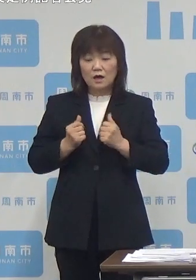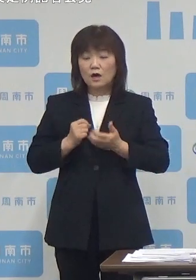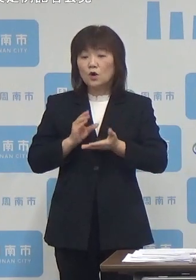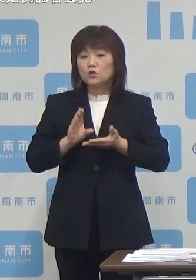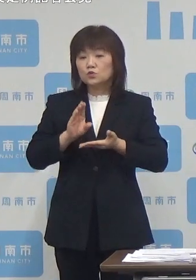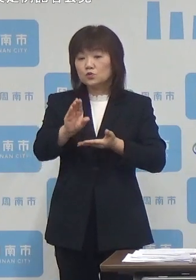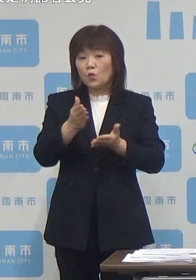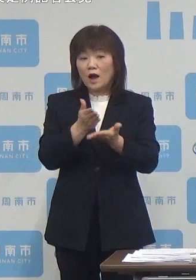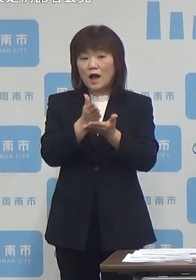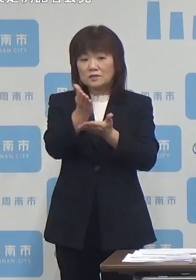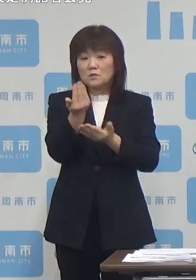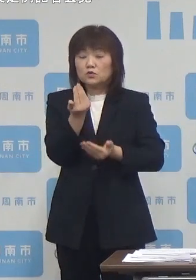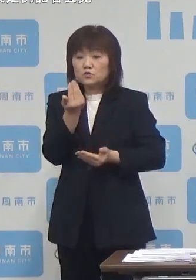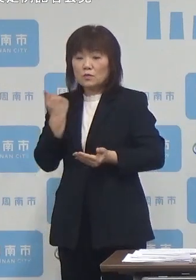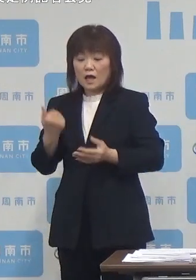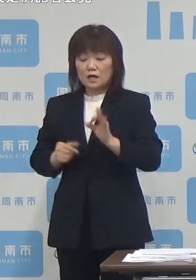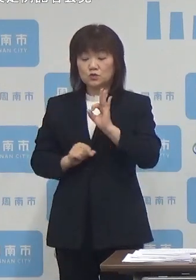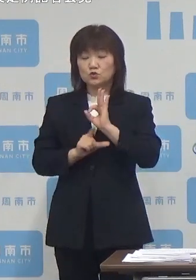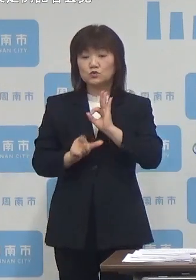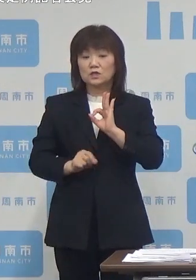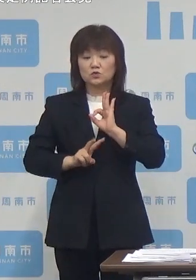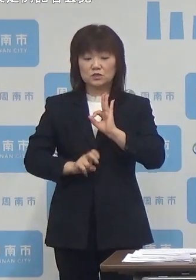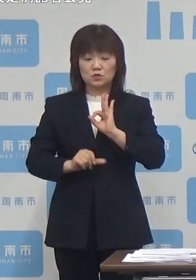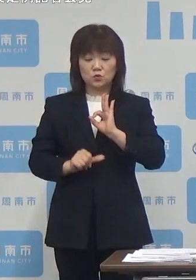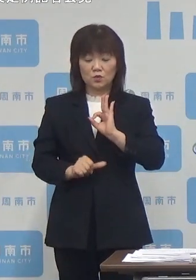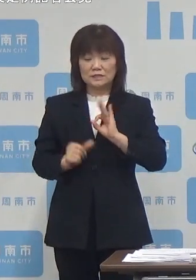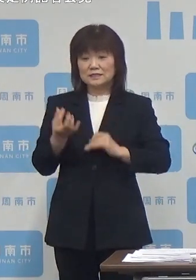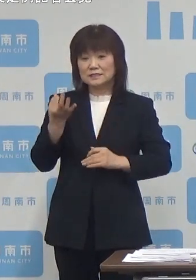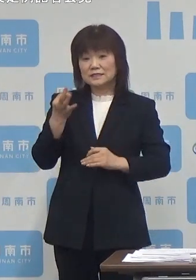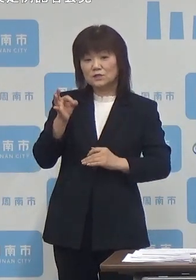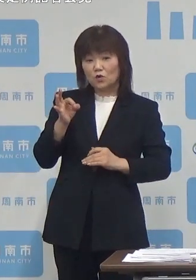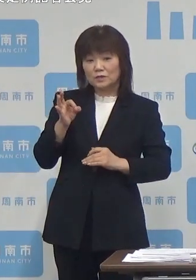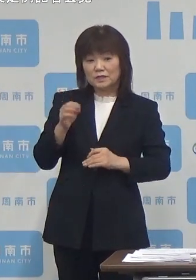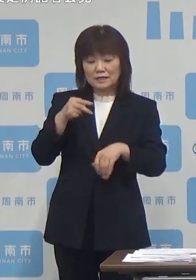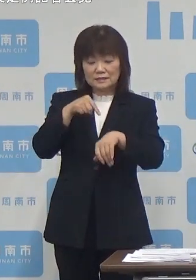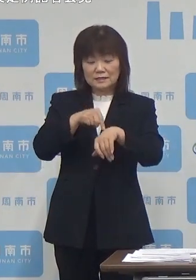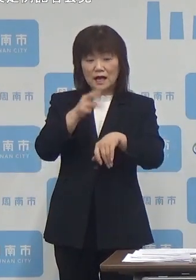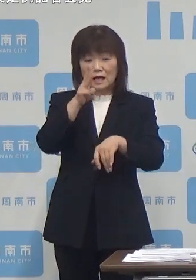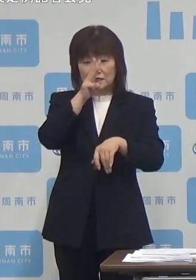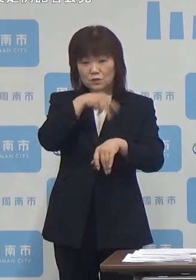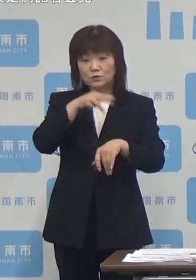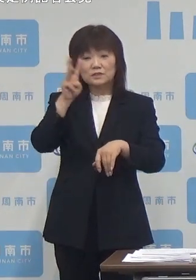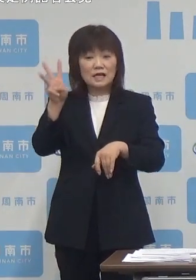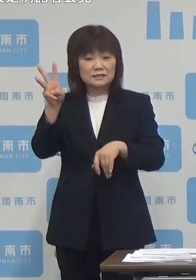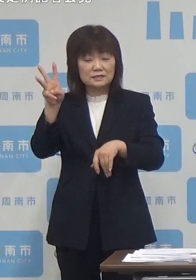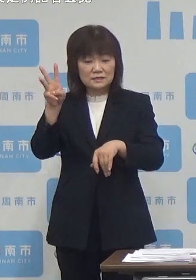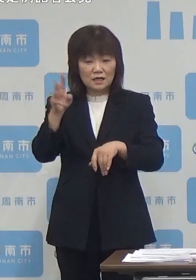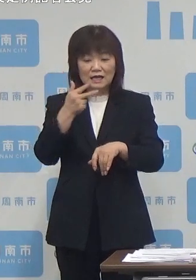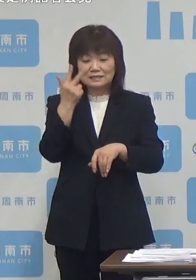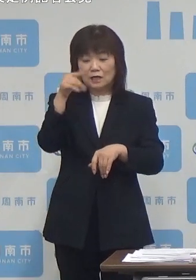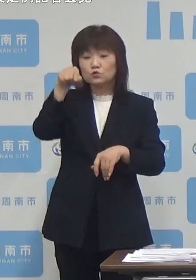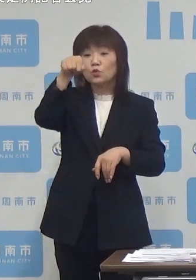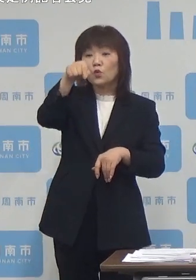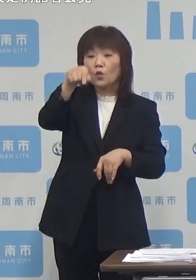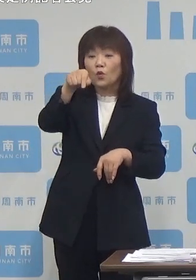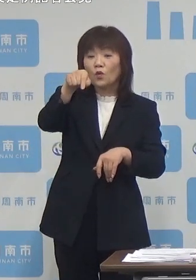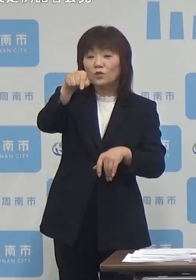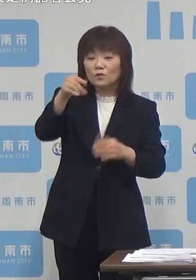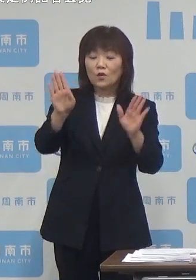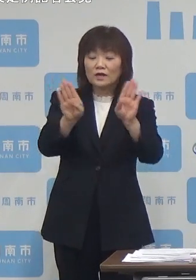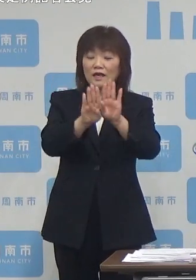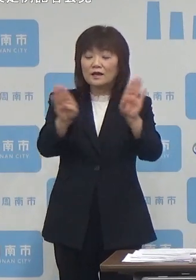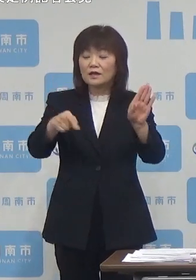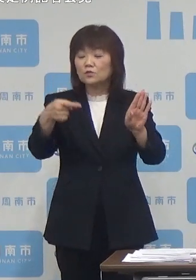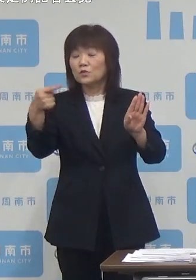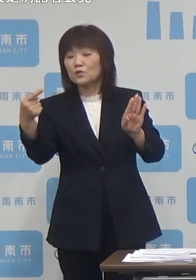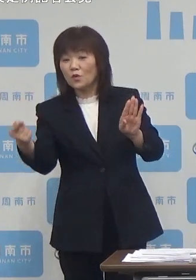を始めるにあたり、10月25日金曜日15時から市役所本庁舎メインエントラン